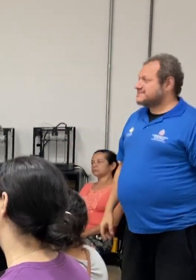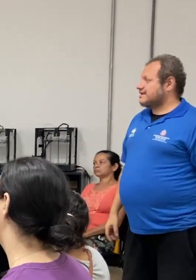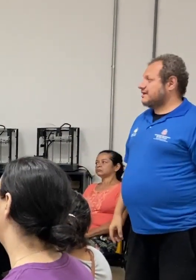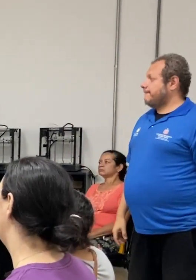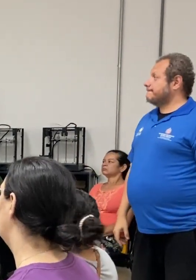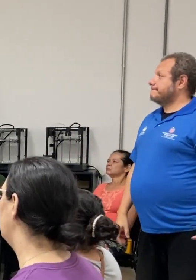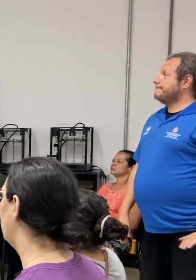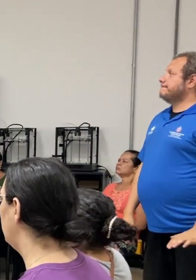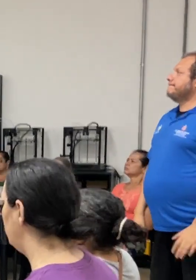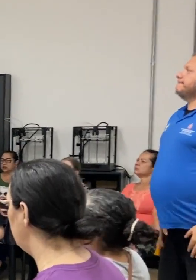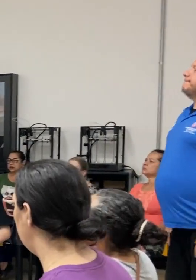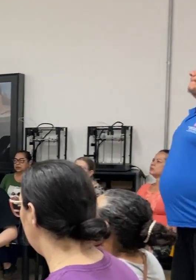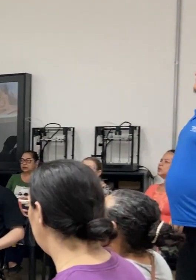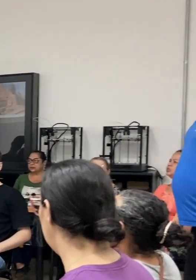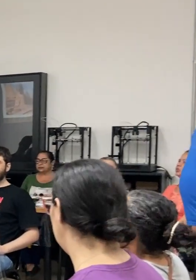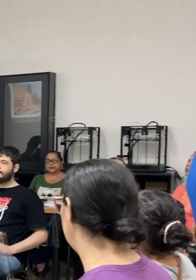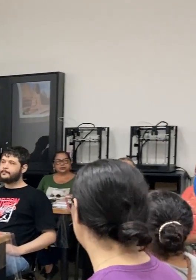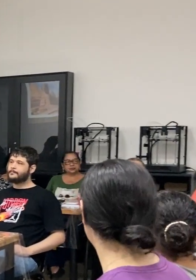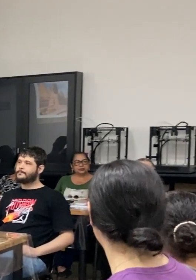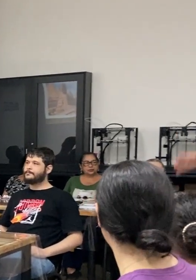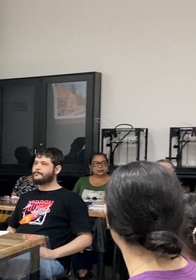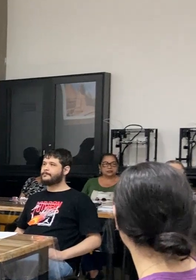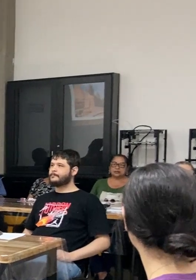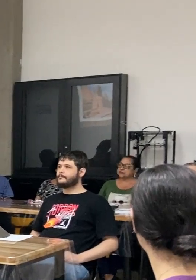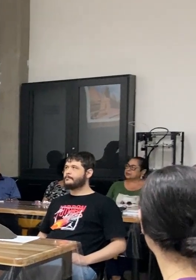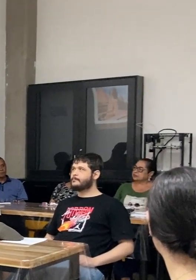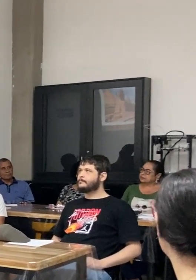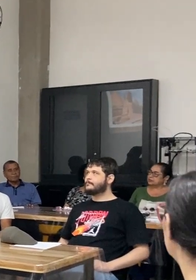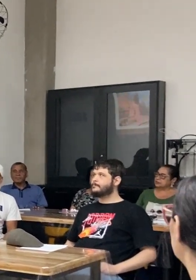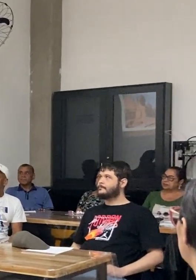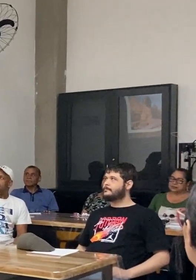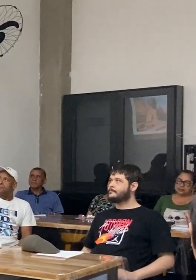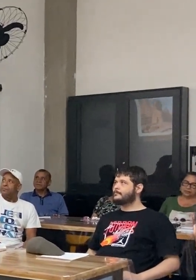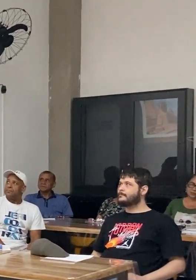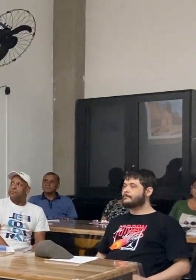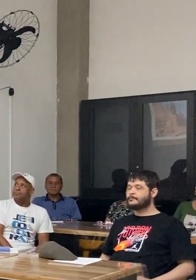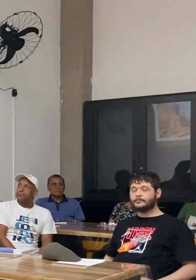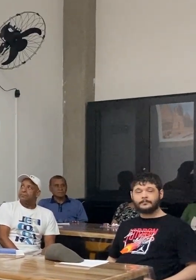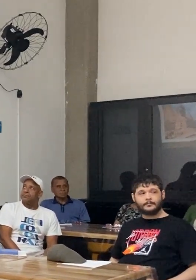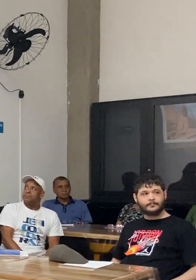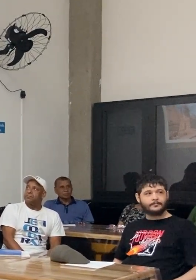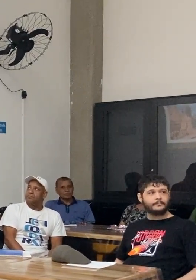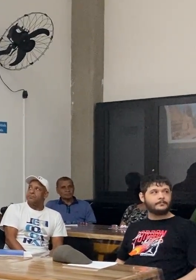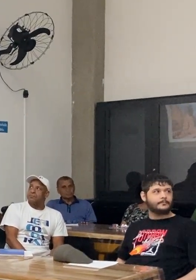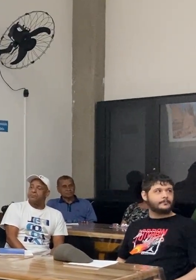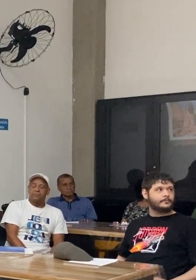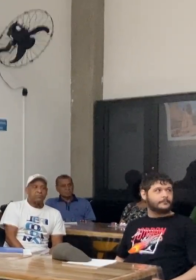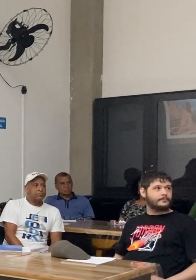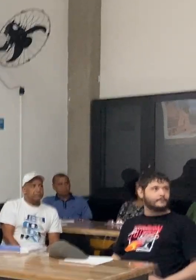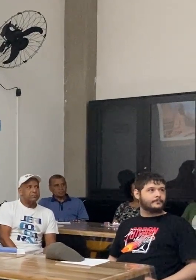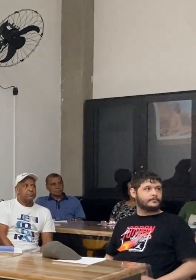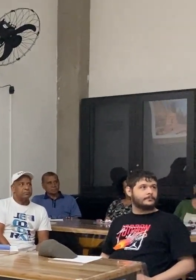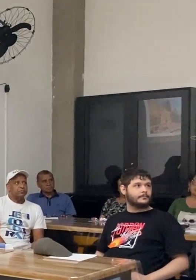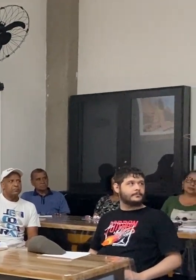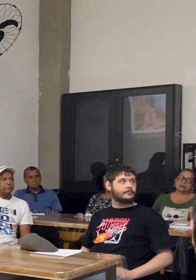esse daqui? Egito. Isso, até tem seu nariz lá e tal, essa coisa toda. Egito. O Egito já era diferente. E aí, como é que eles,